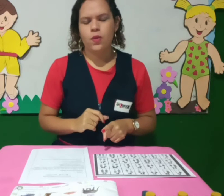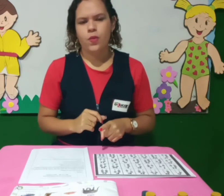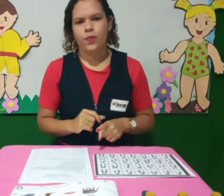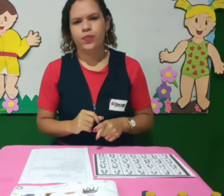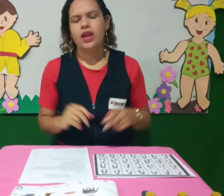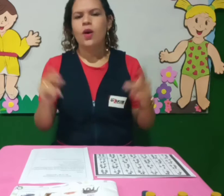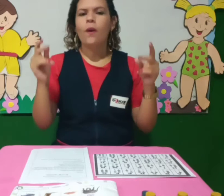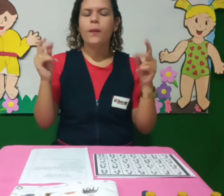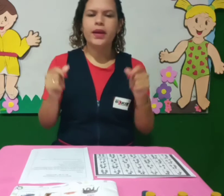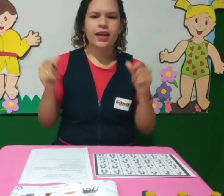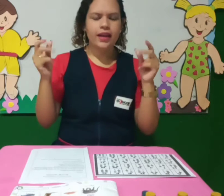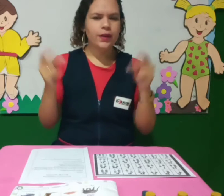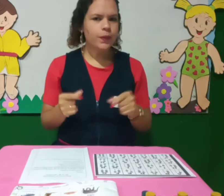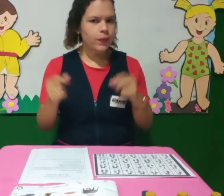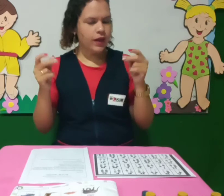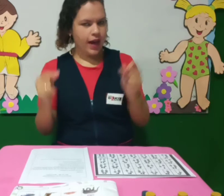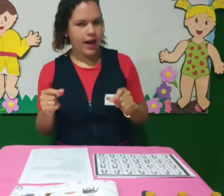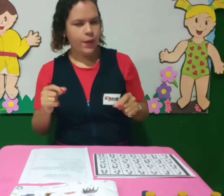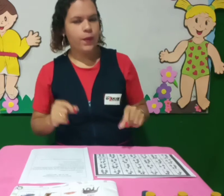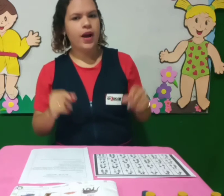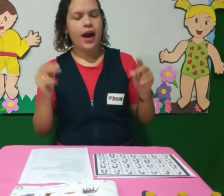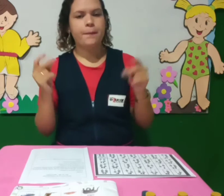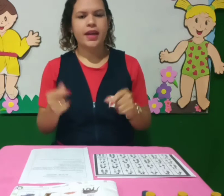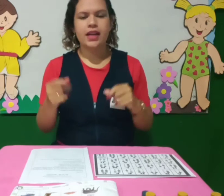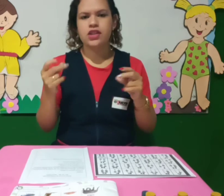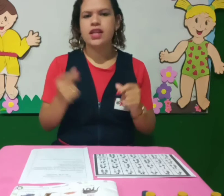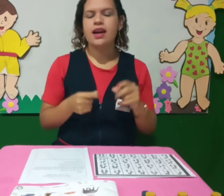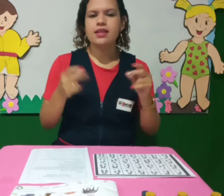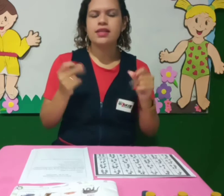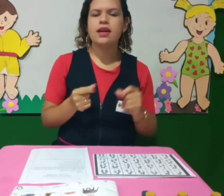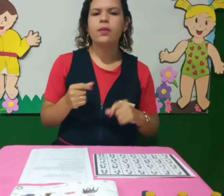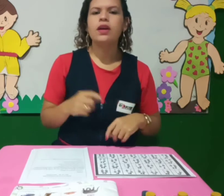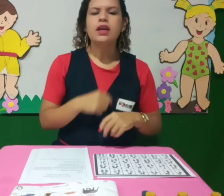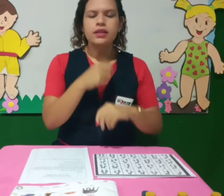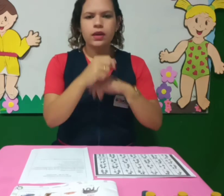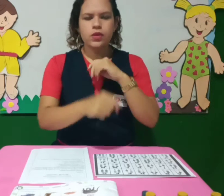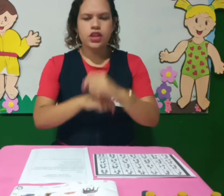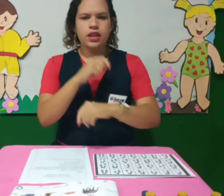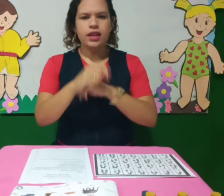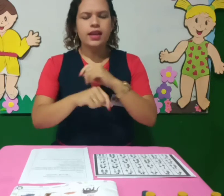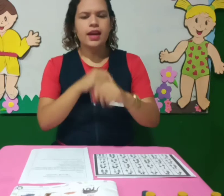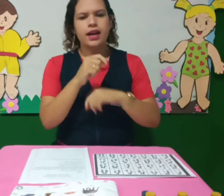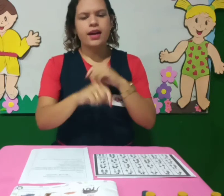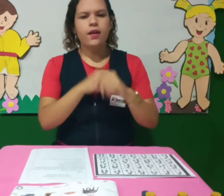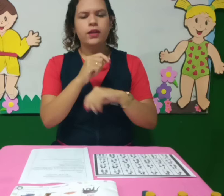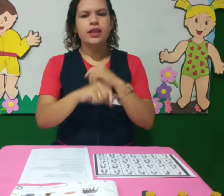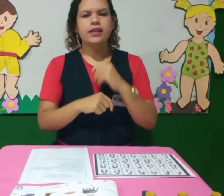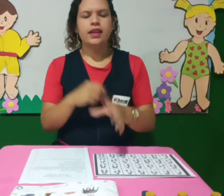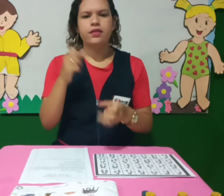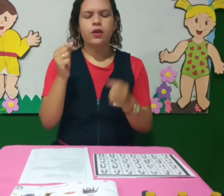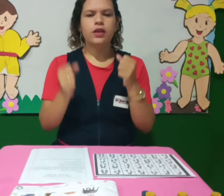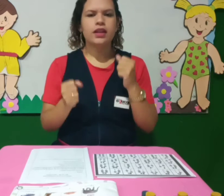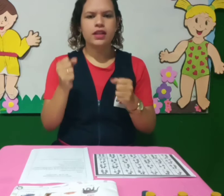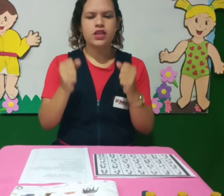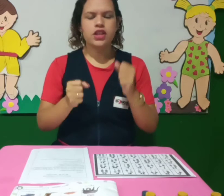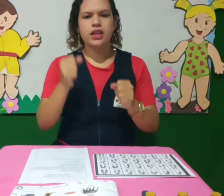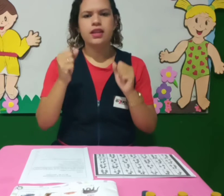carro. Comprei um carro à prestação. Não tinha roda nem volante,